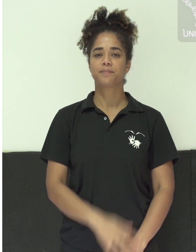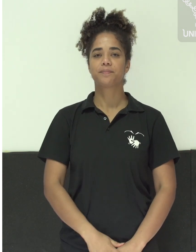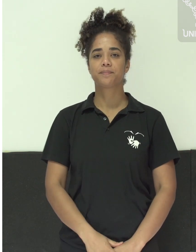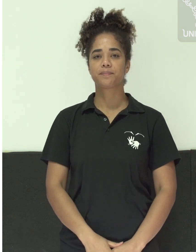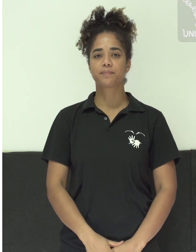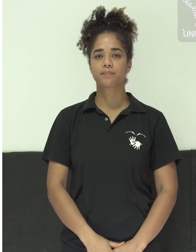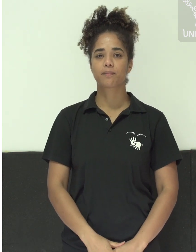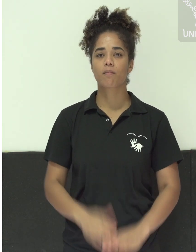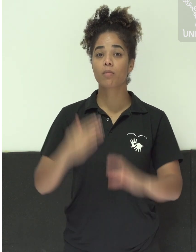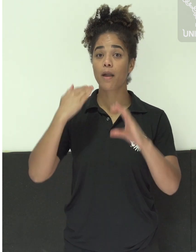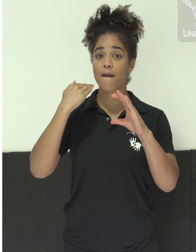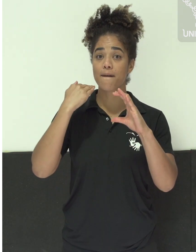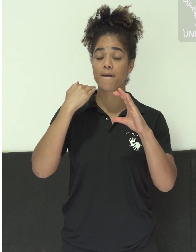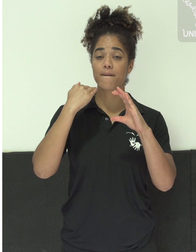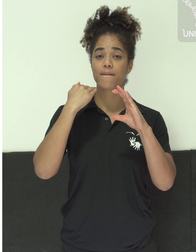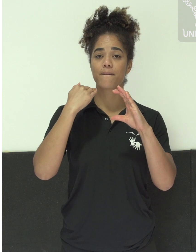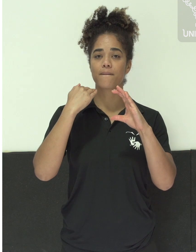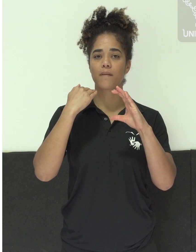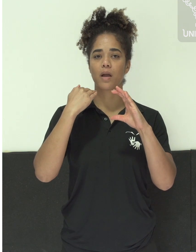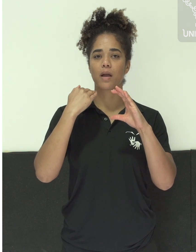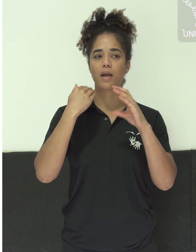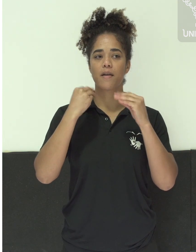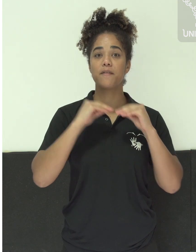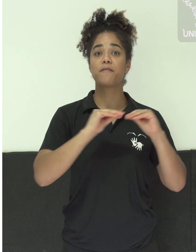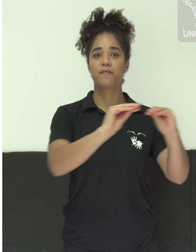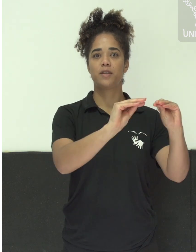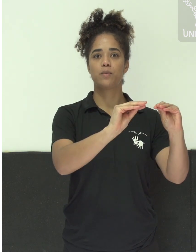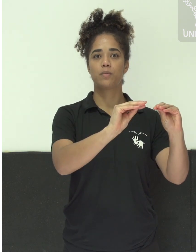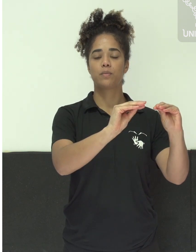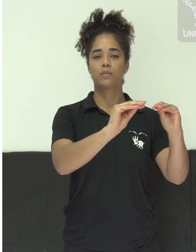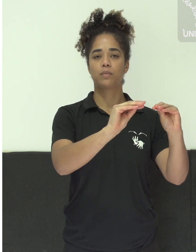Do envio de documentos para todos os candidatos.